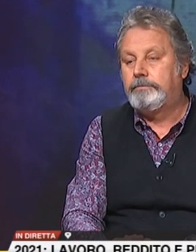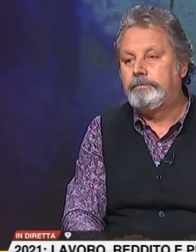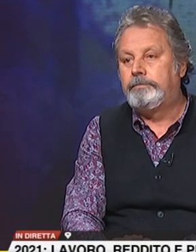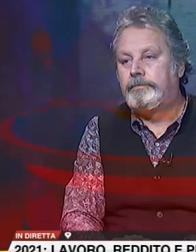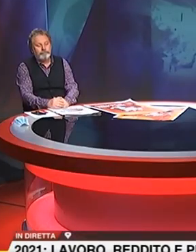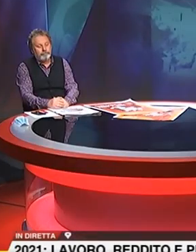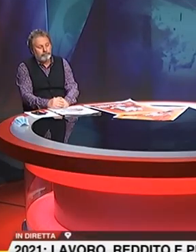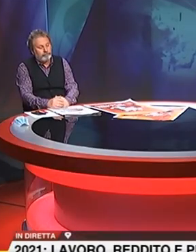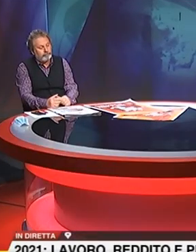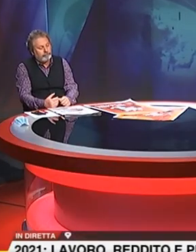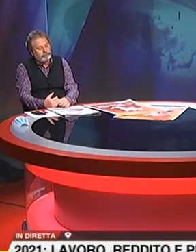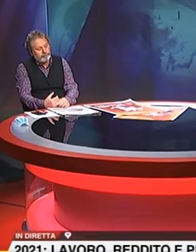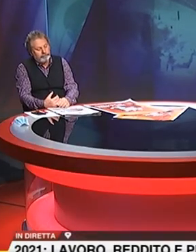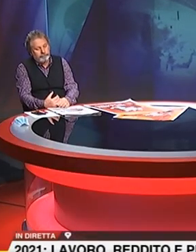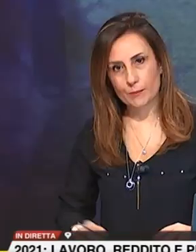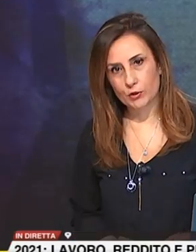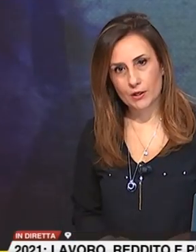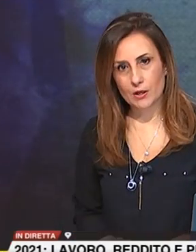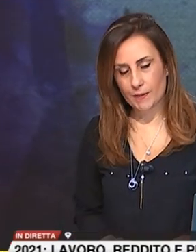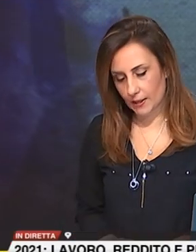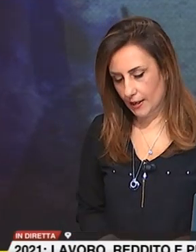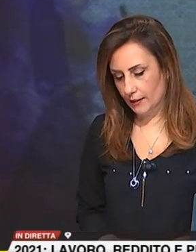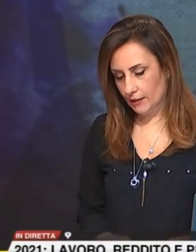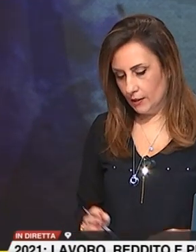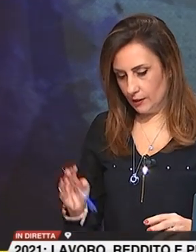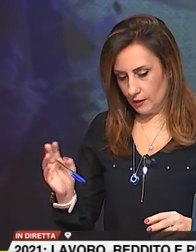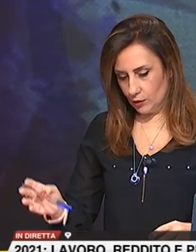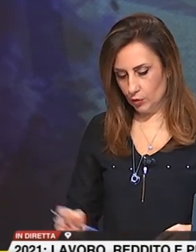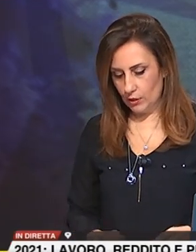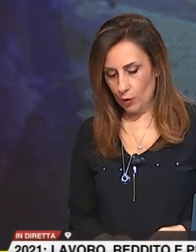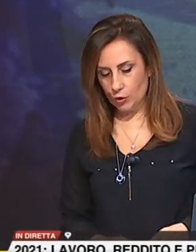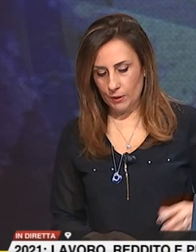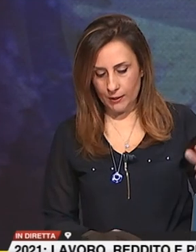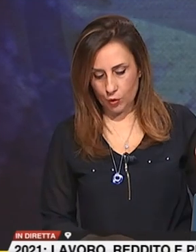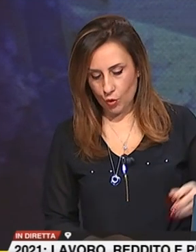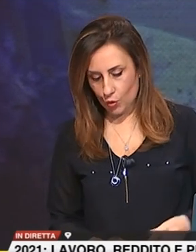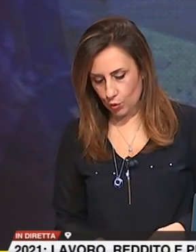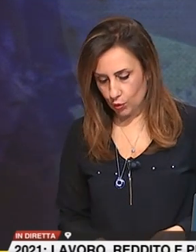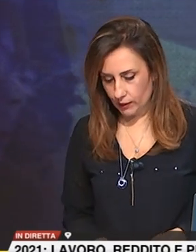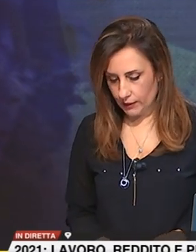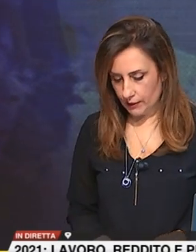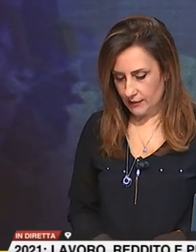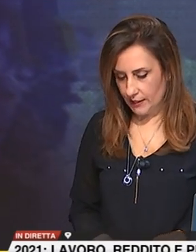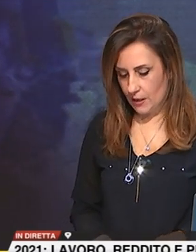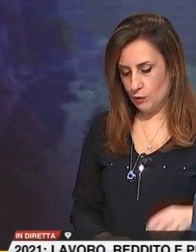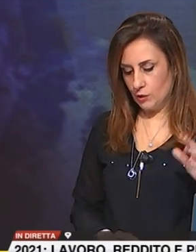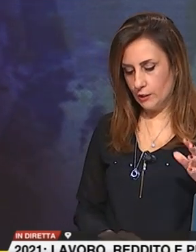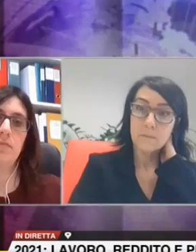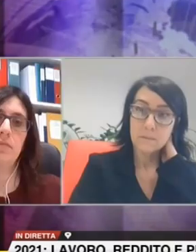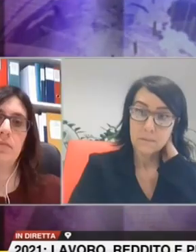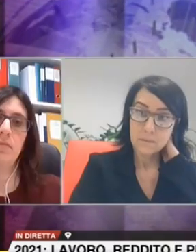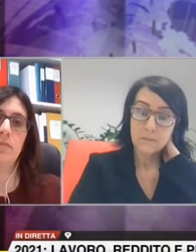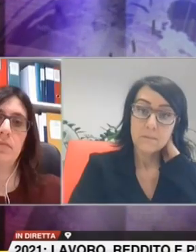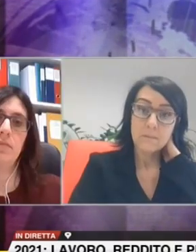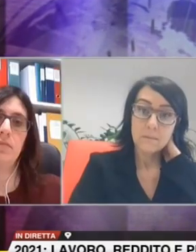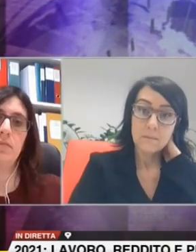Ecco, io volevo dire ai telespettatori che vogliono chiamare per poter parlare con Paolino Barbiero o con Sara Pasqualino o